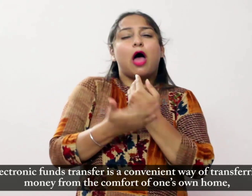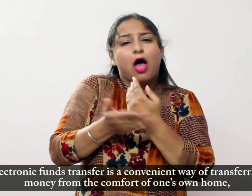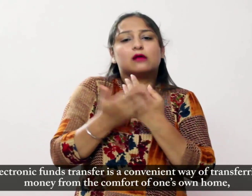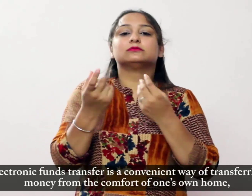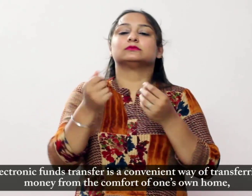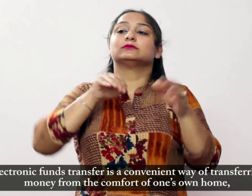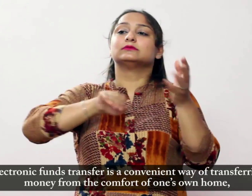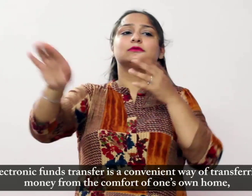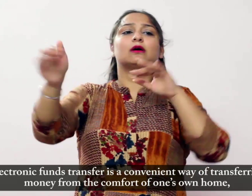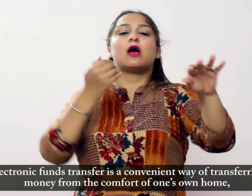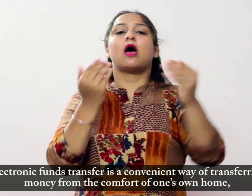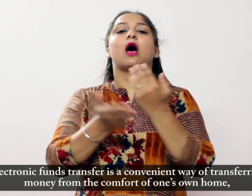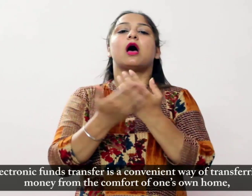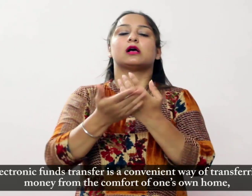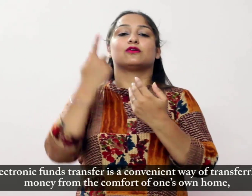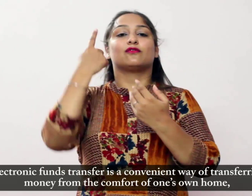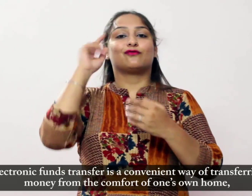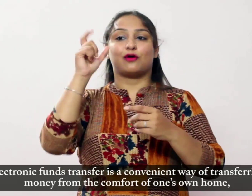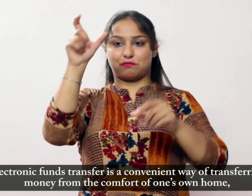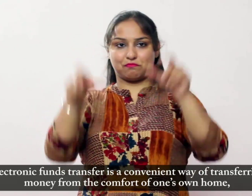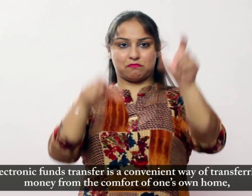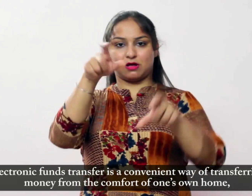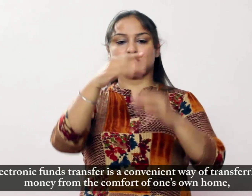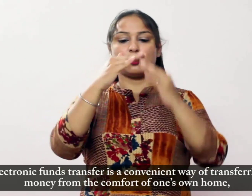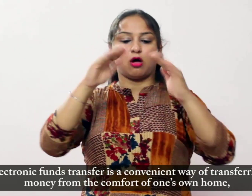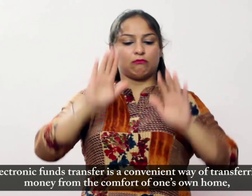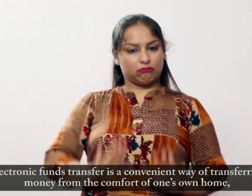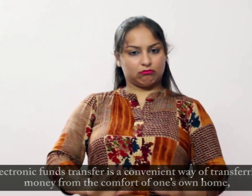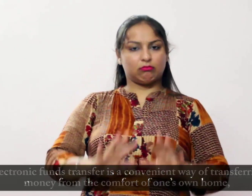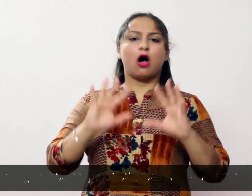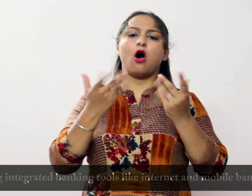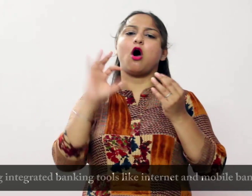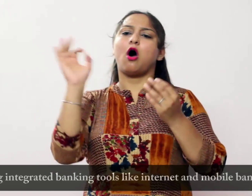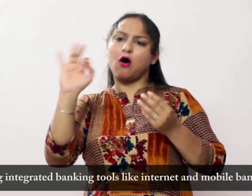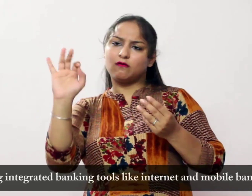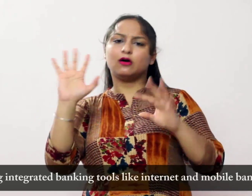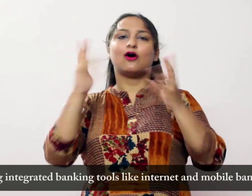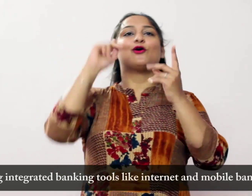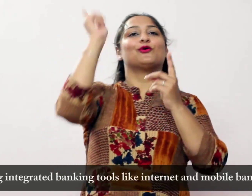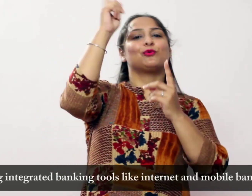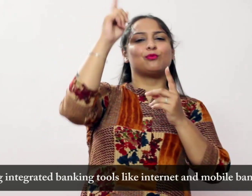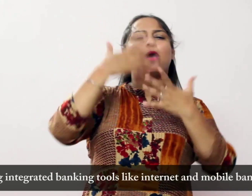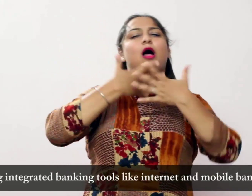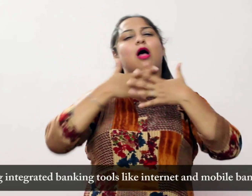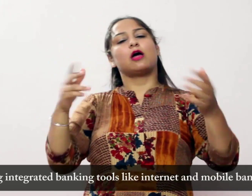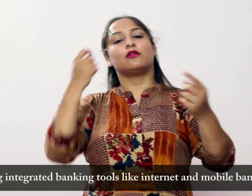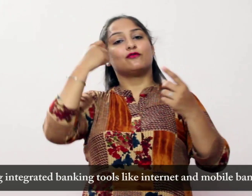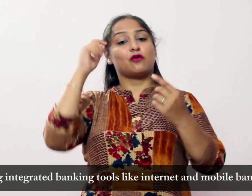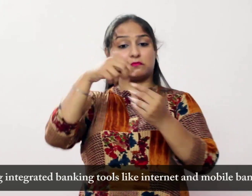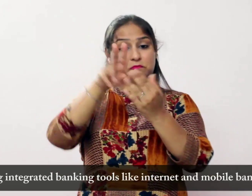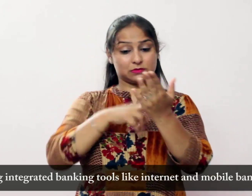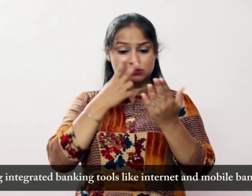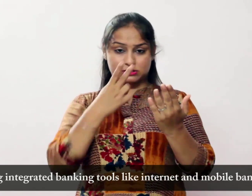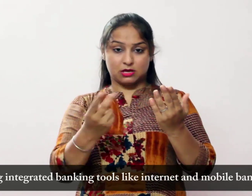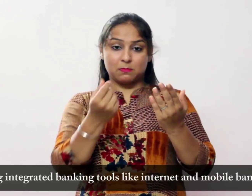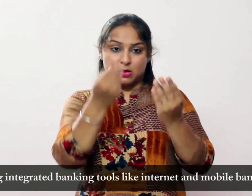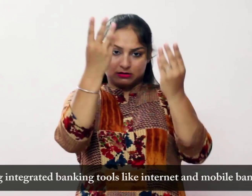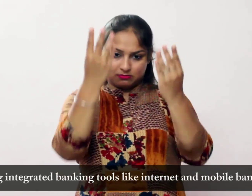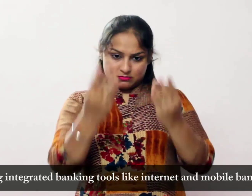ट्रांसफर करने का एक सुविधाजनक तरीका है। इंटरनेट और मोबाइल बैंकिंग जैसे एकीकृत